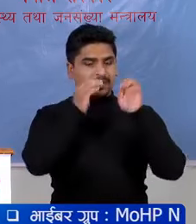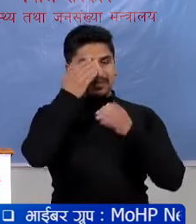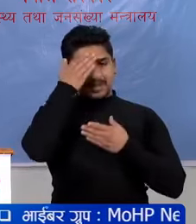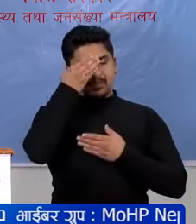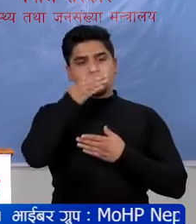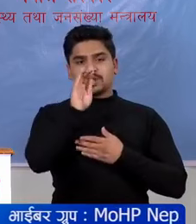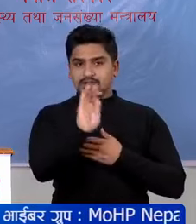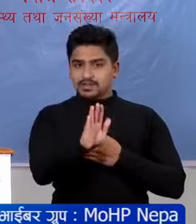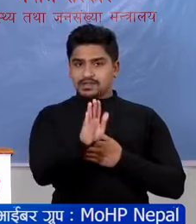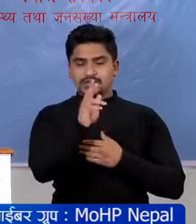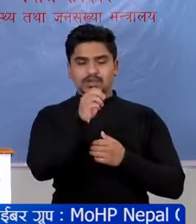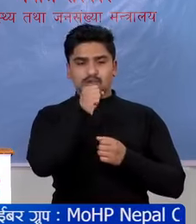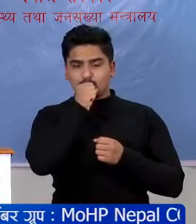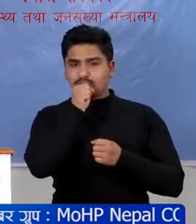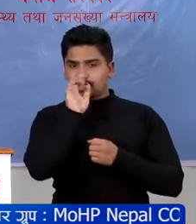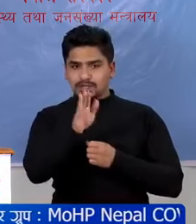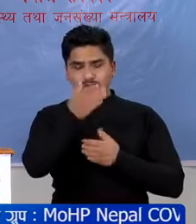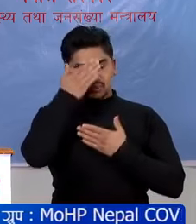जो जो